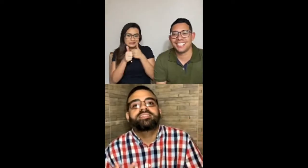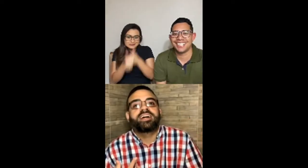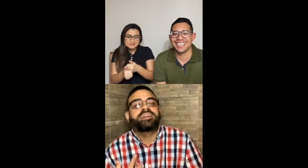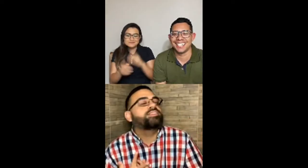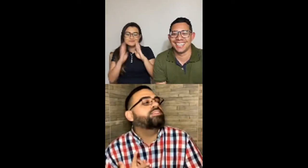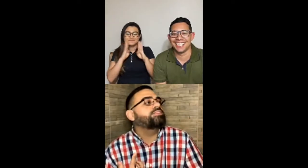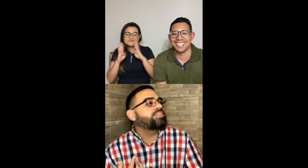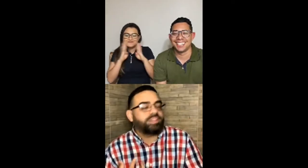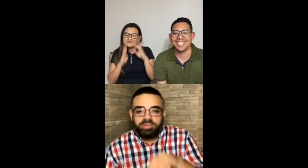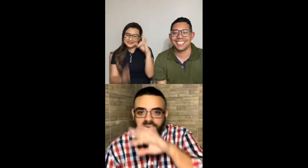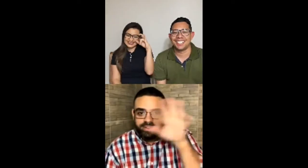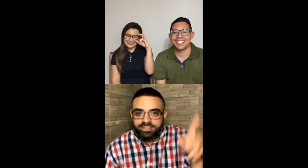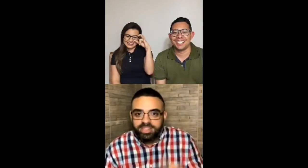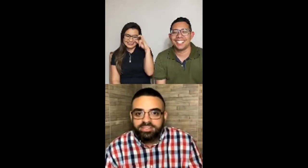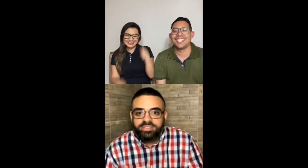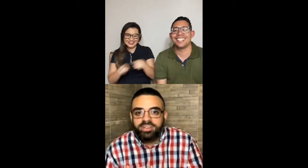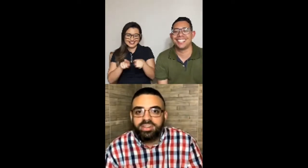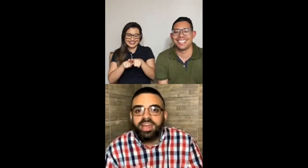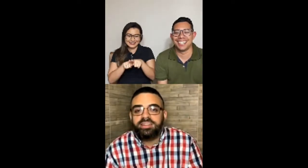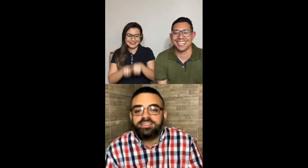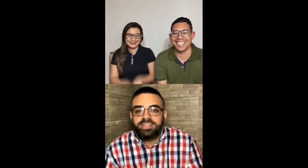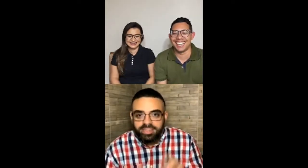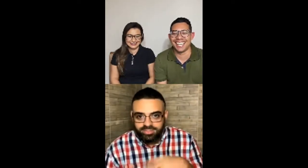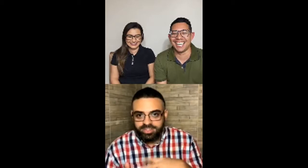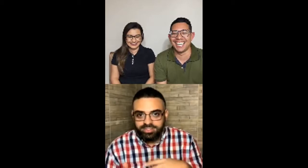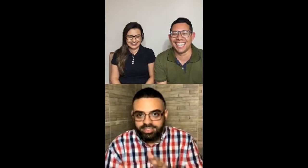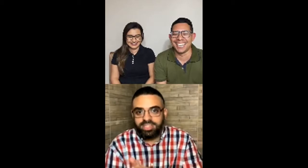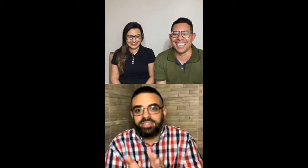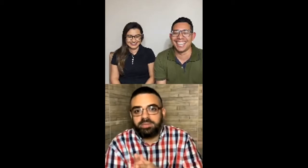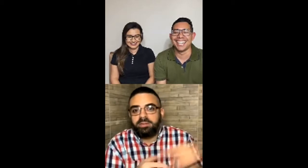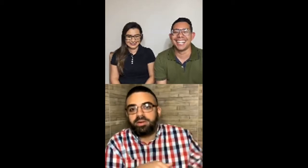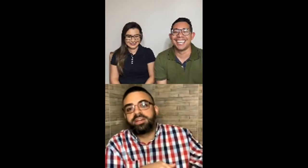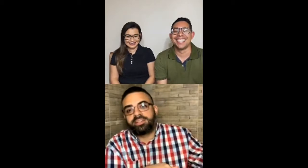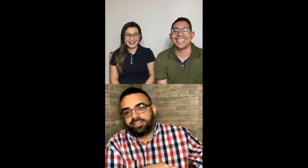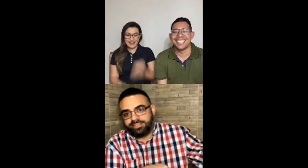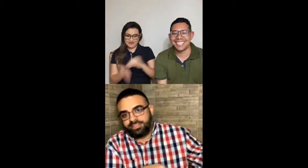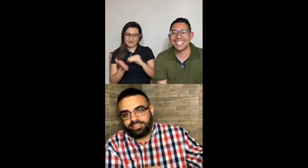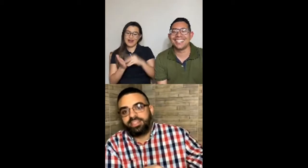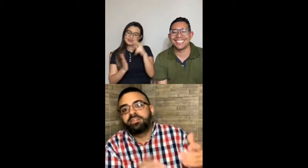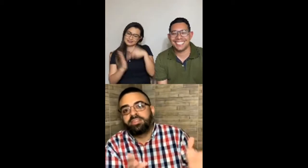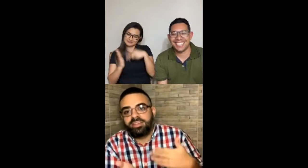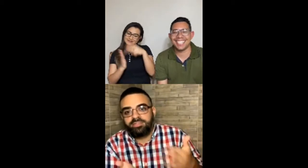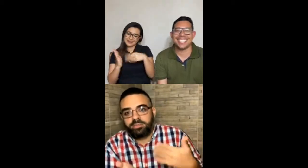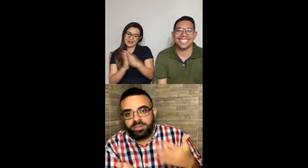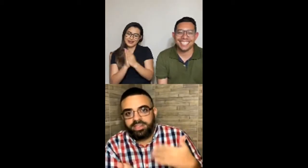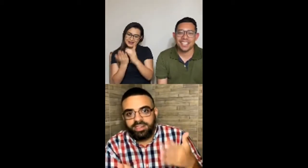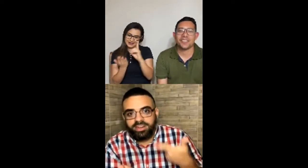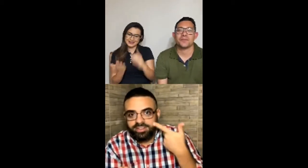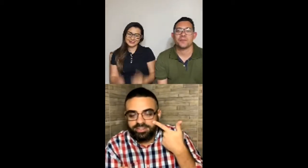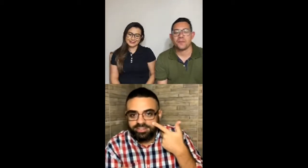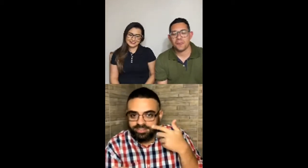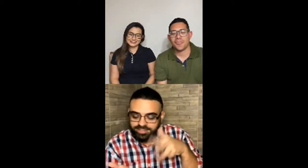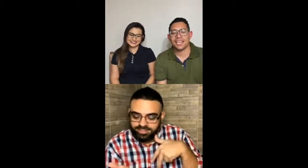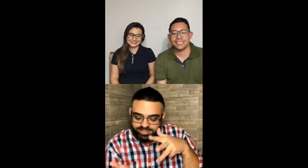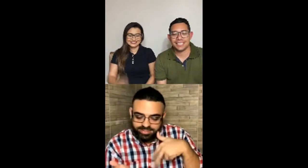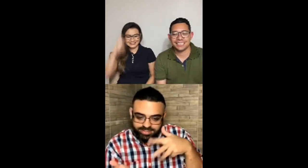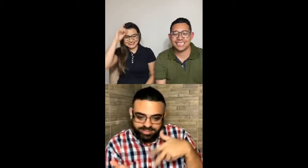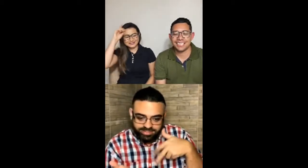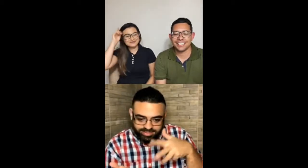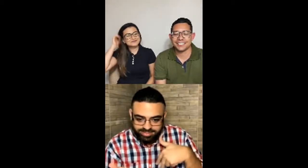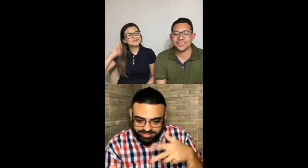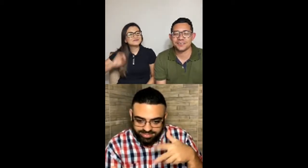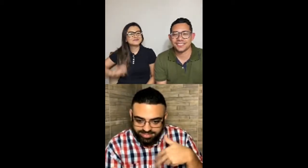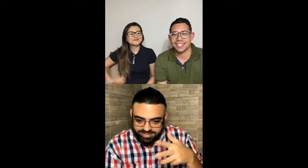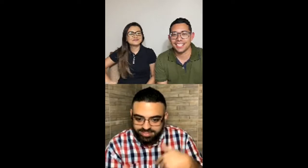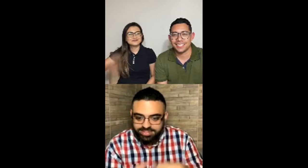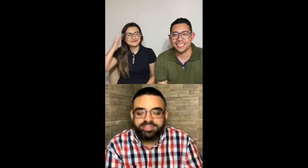Instagram. Já tô em tudo que é buraco. Só não tô lendo os livros, que não chegou na minha porta. Vou pegar o livro que eu tenho.